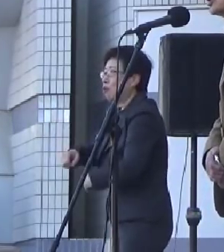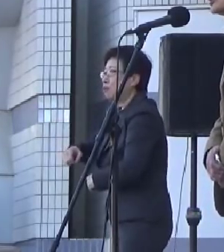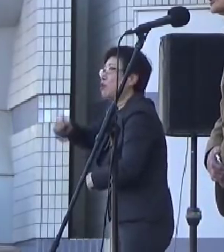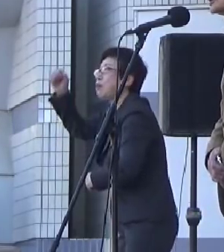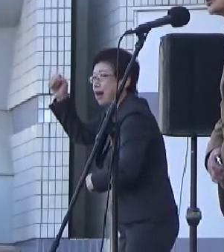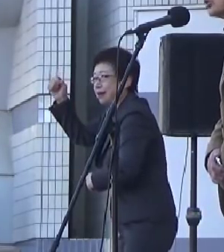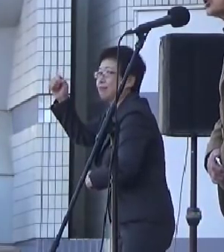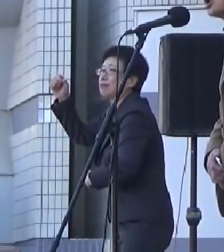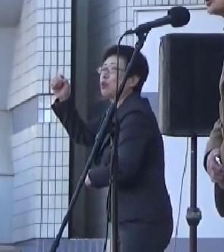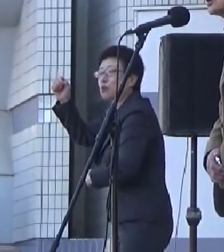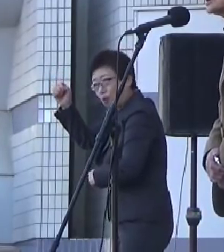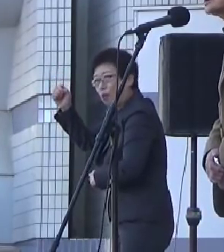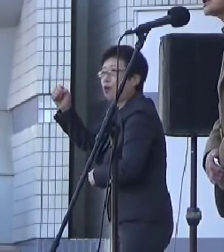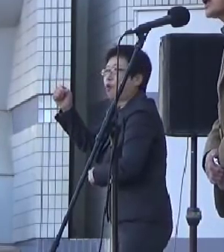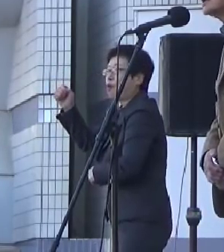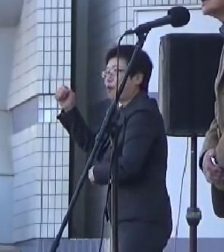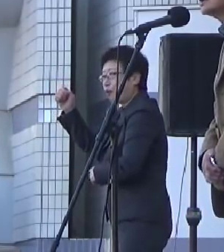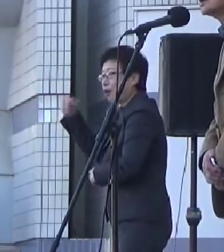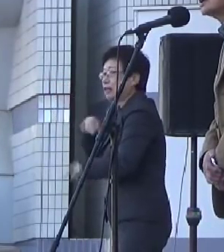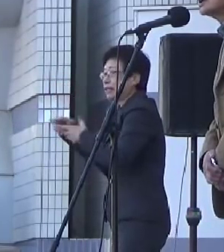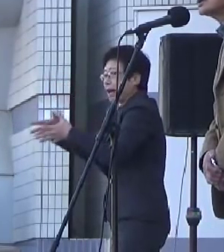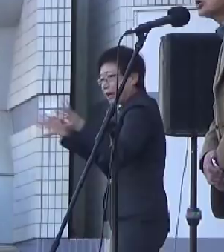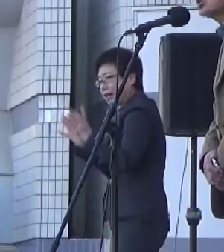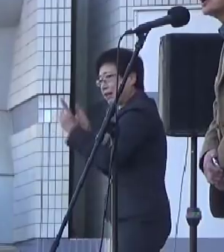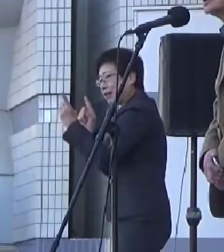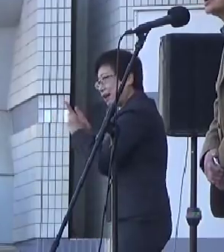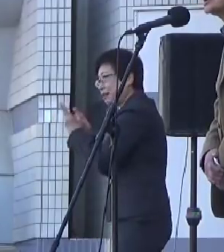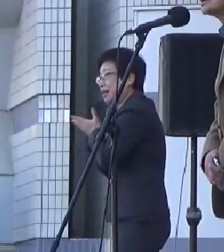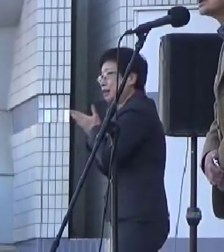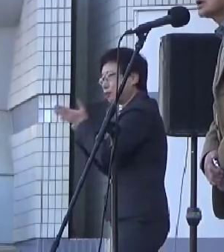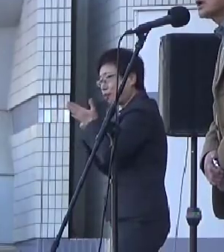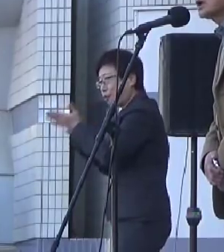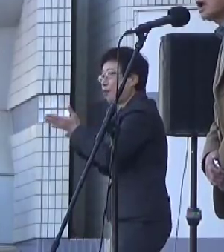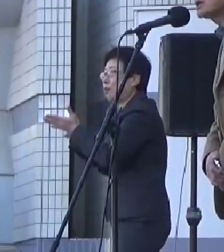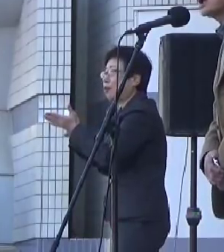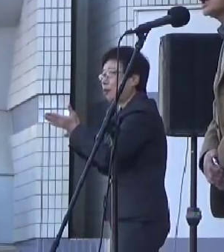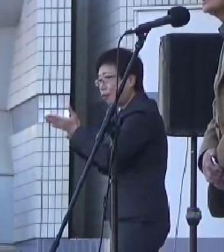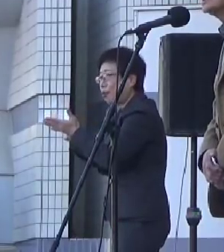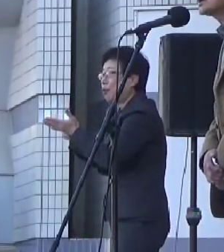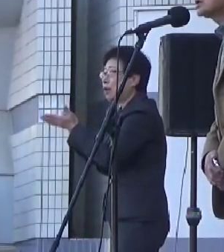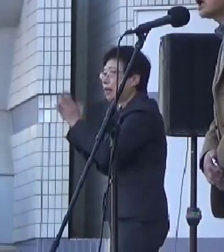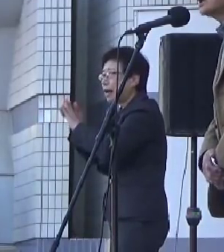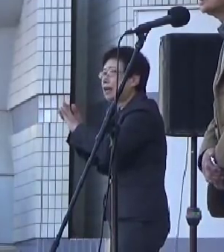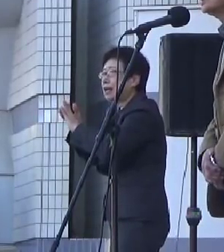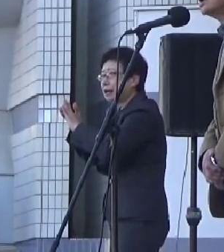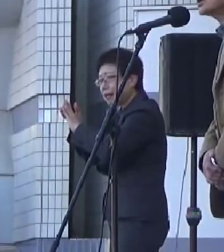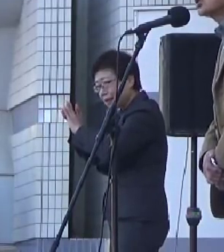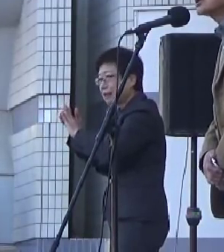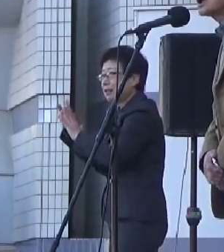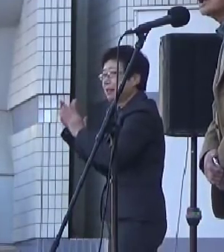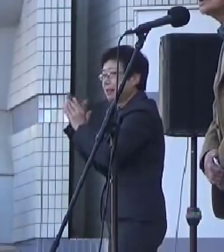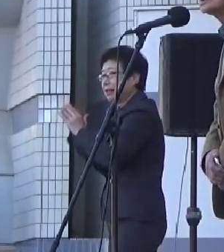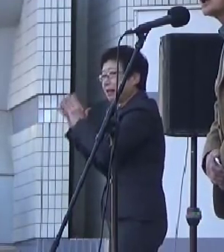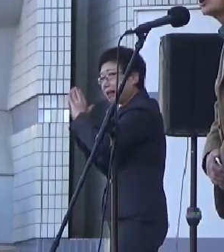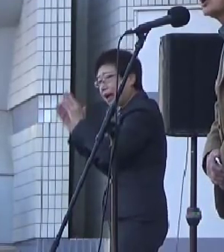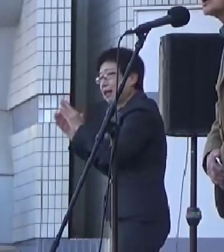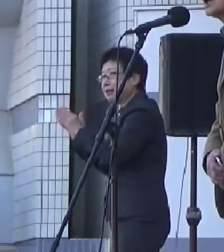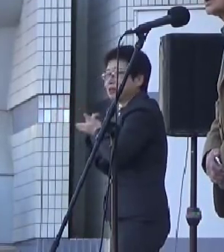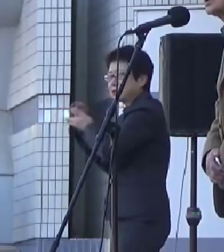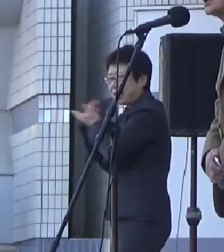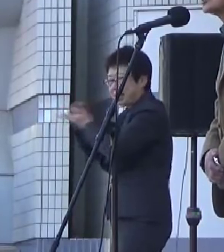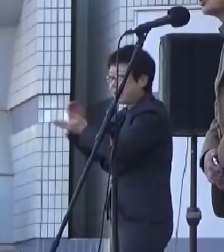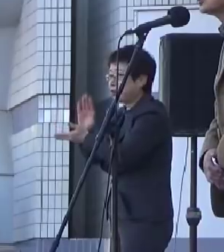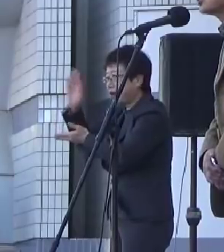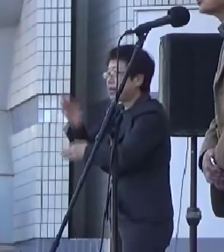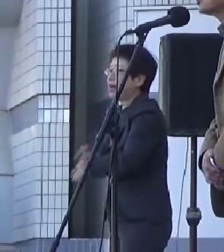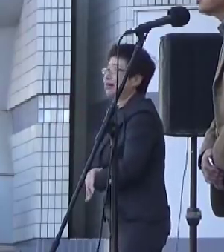ということを、どんどん自治体に、市長に、県議会に、市議会に、村議会に伝えてください